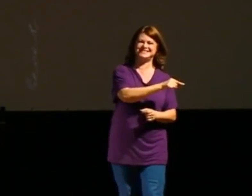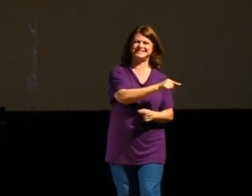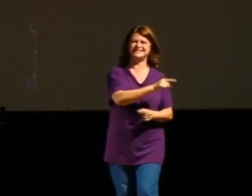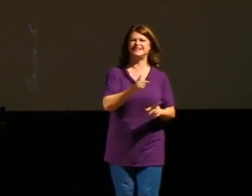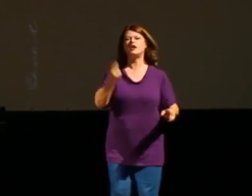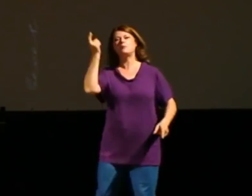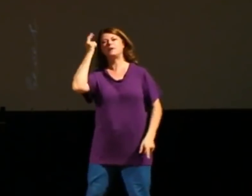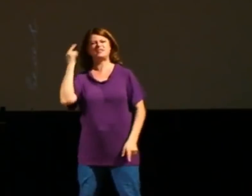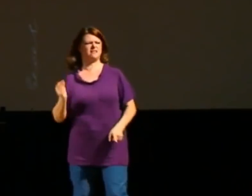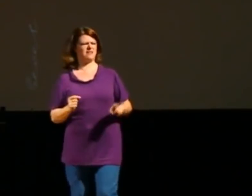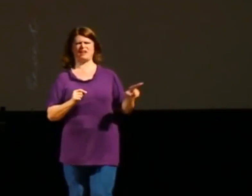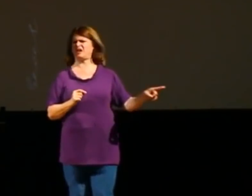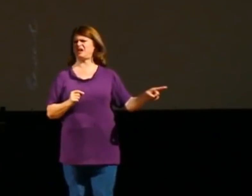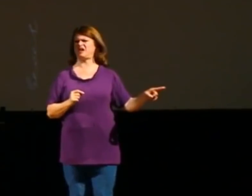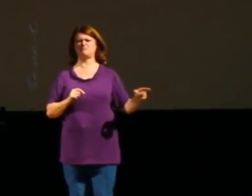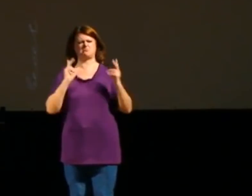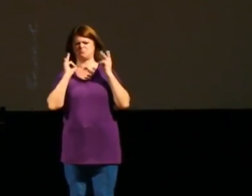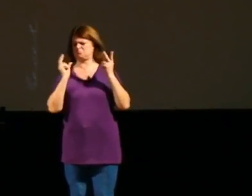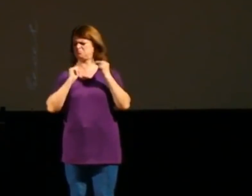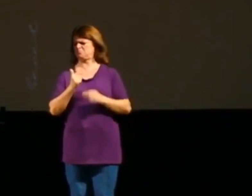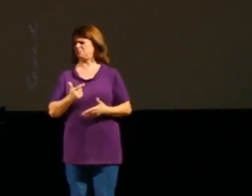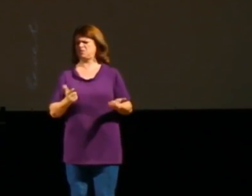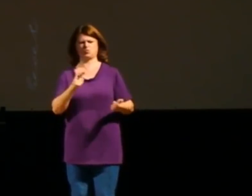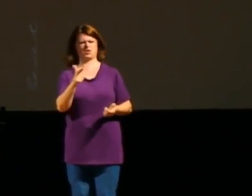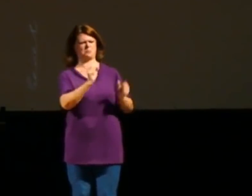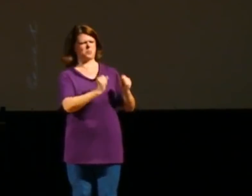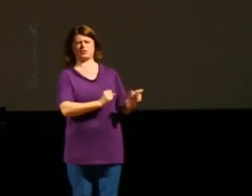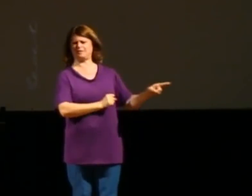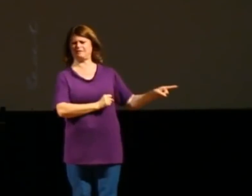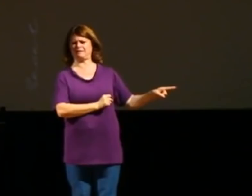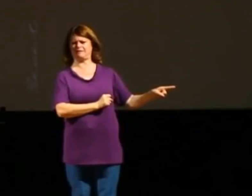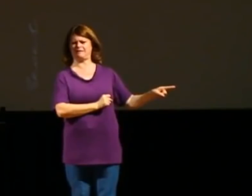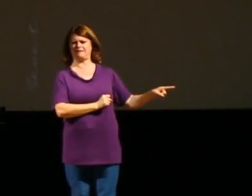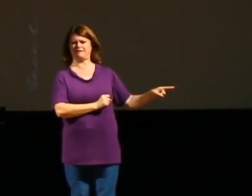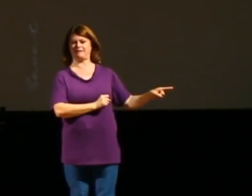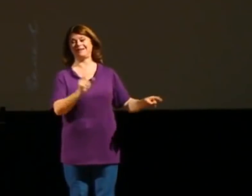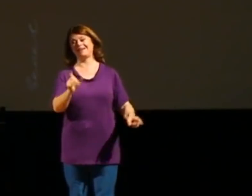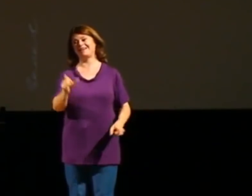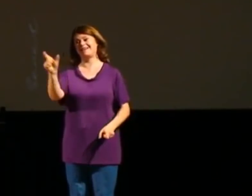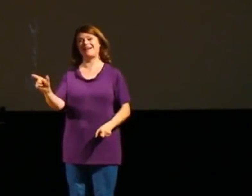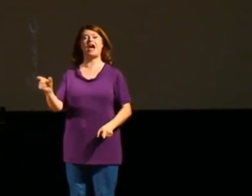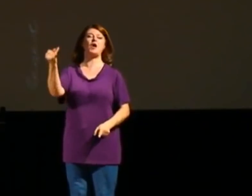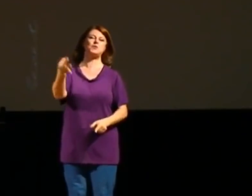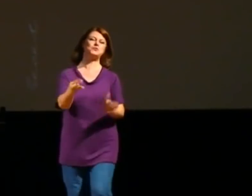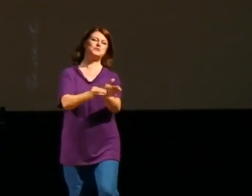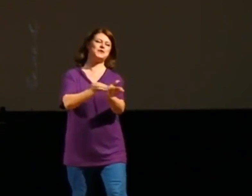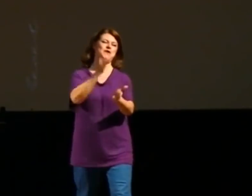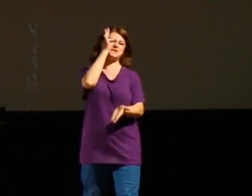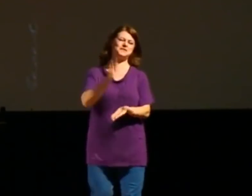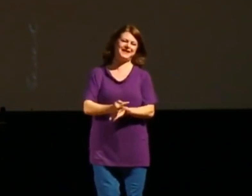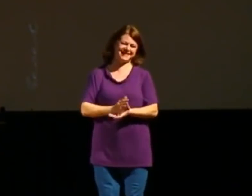Deus a tudo aquilo que Deus pode te dar. Hebreus capítulo 11, verso 6 diz que sem fé é